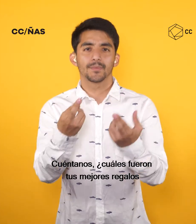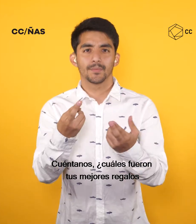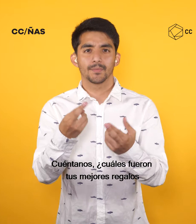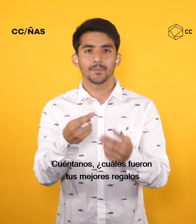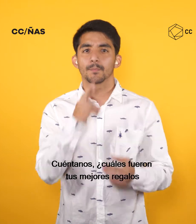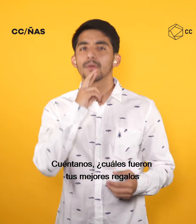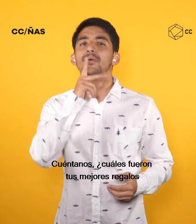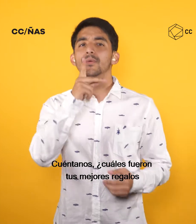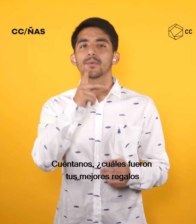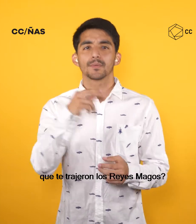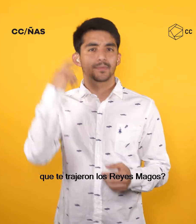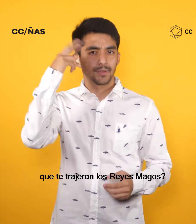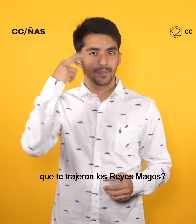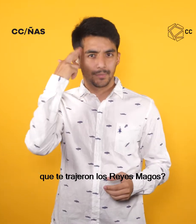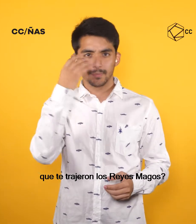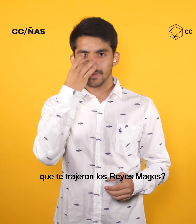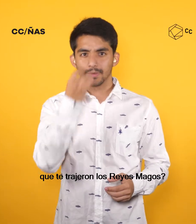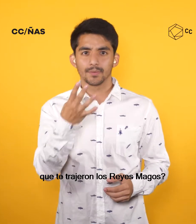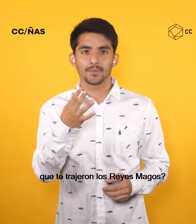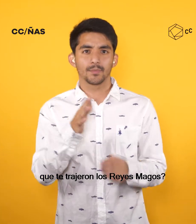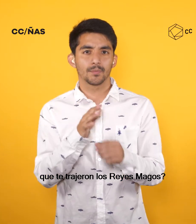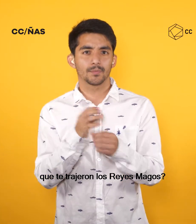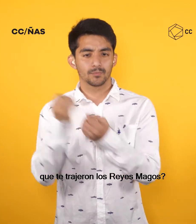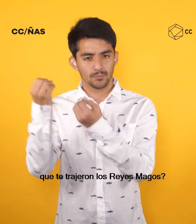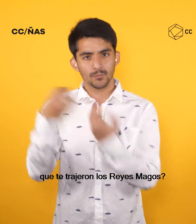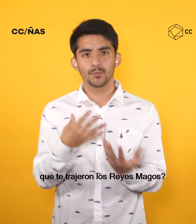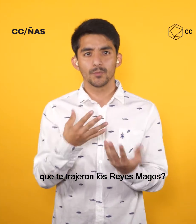Cuéntanos, ¿cuáles fueron tus mejores regalos que te trajeron los Reyes Magos?